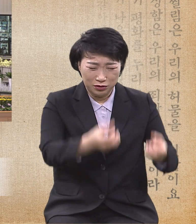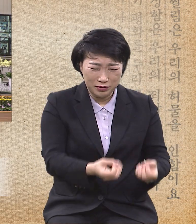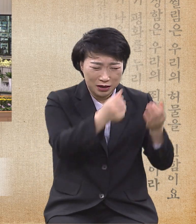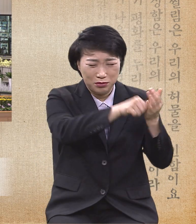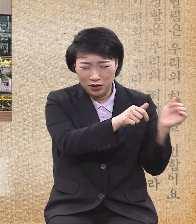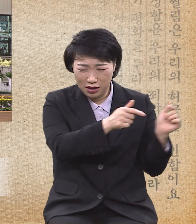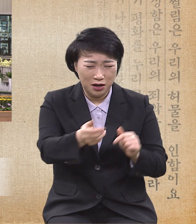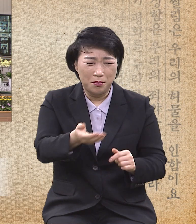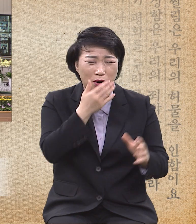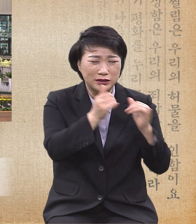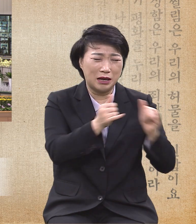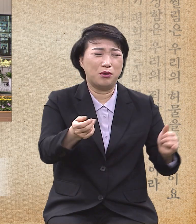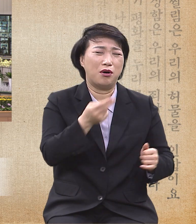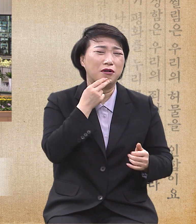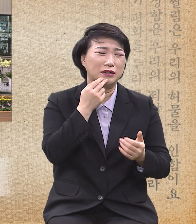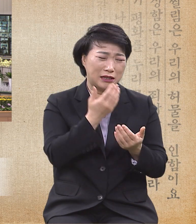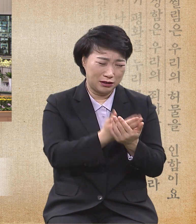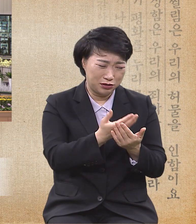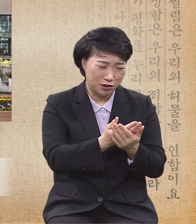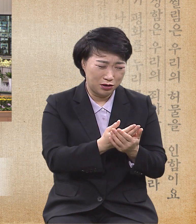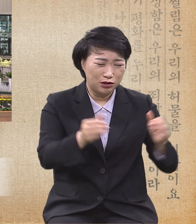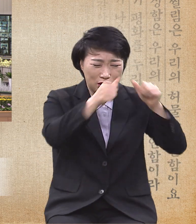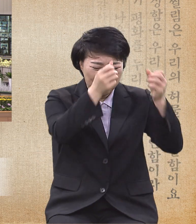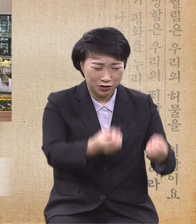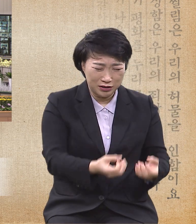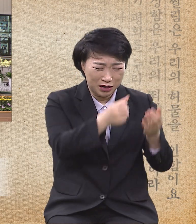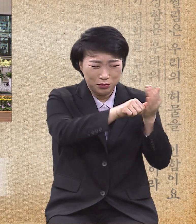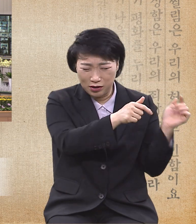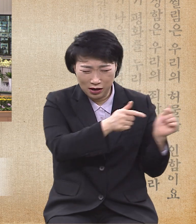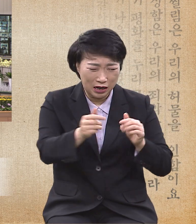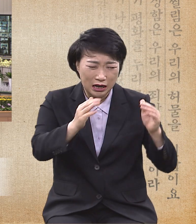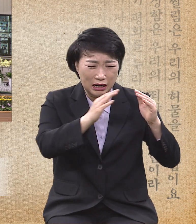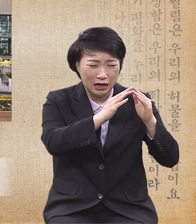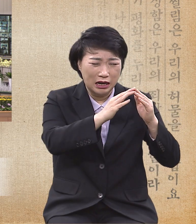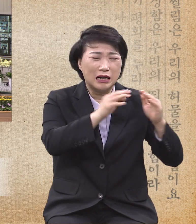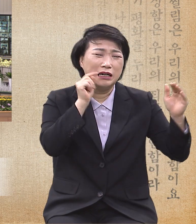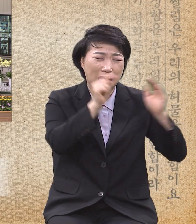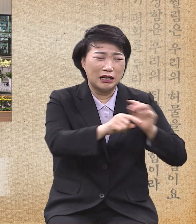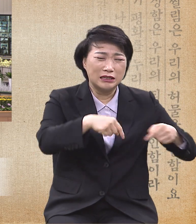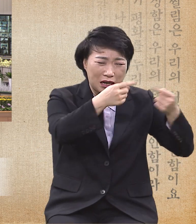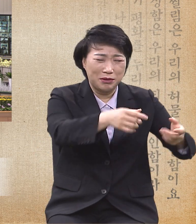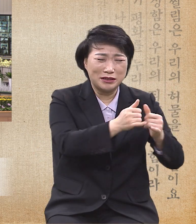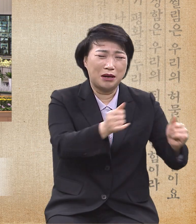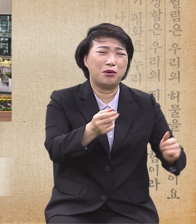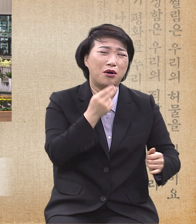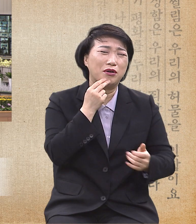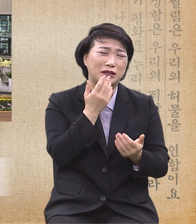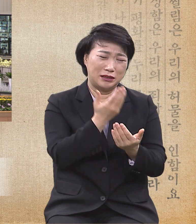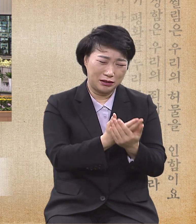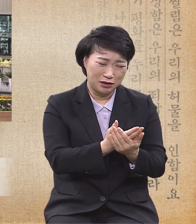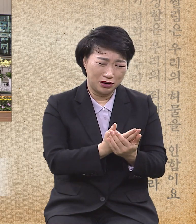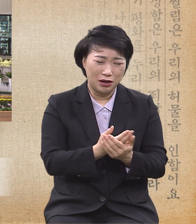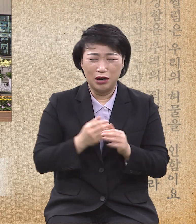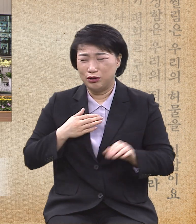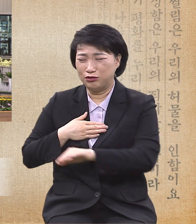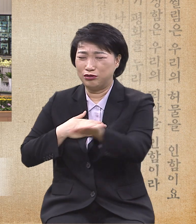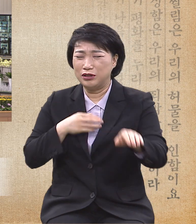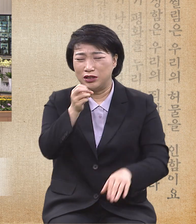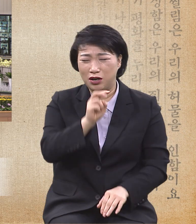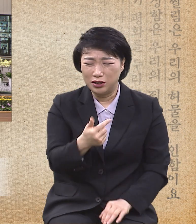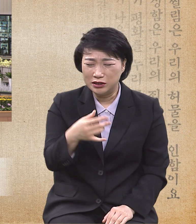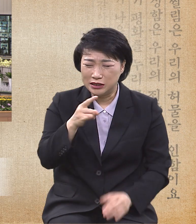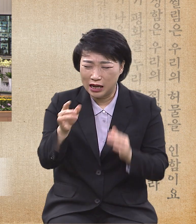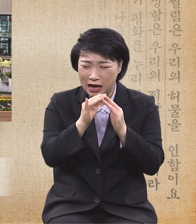제물을 먹는 자도 없게 하시고 우상의 제물에 집에 참여하는 자도 없게 하소서. 우리